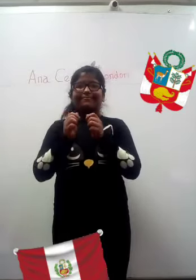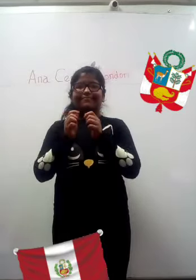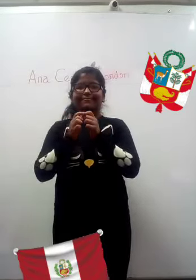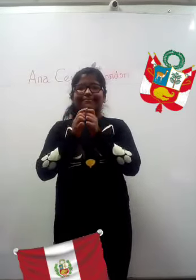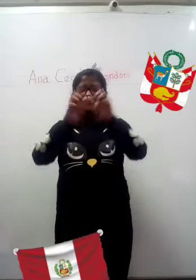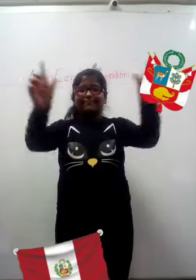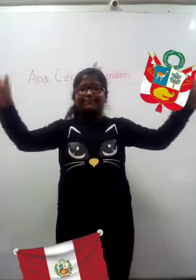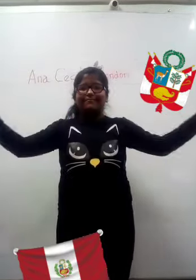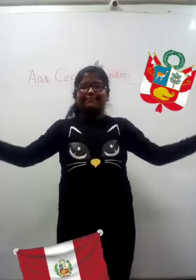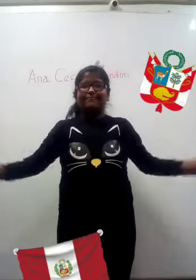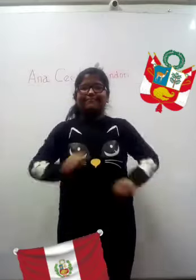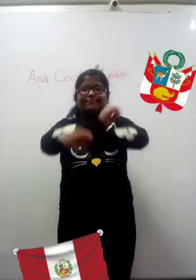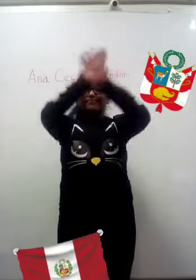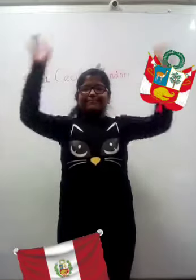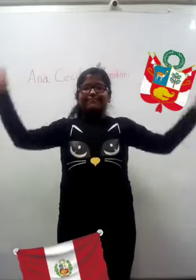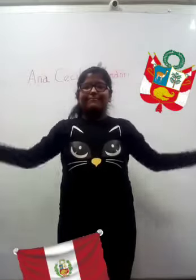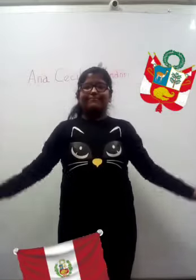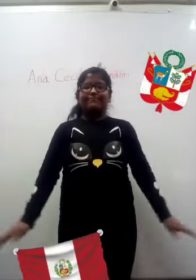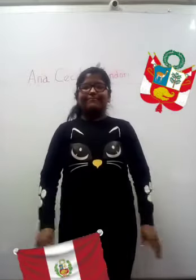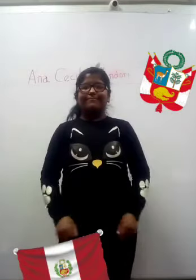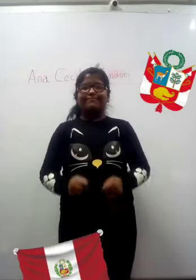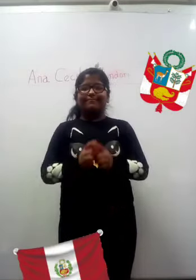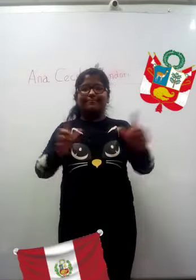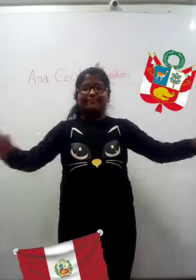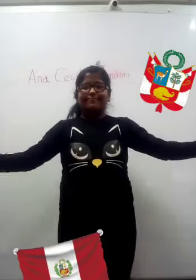Eres muy grande, lo seguiré siendo,